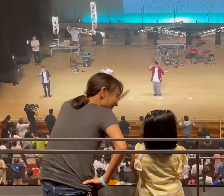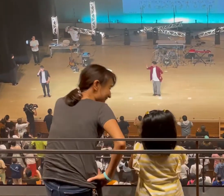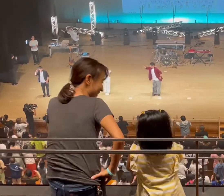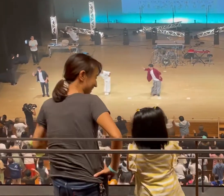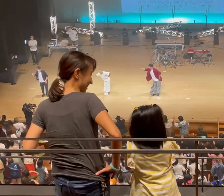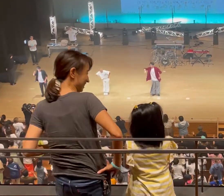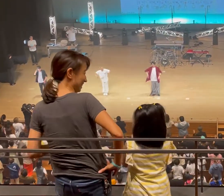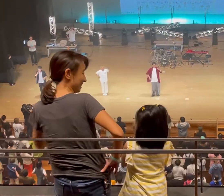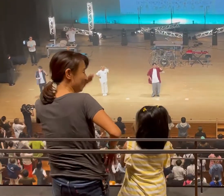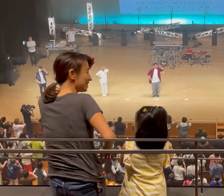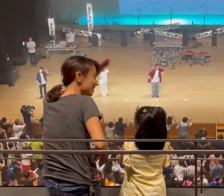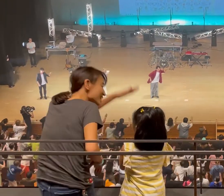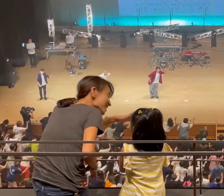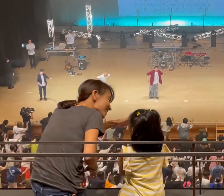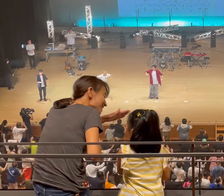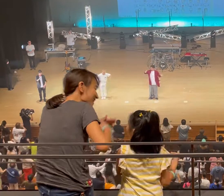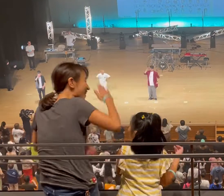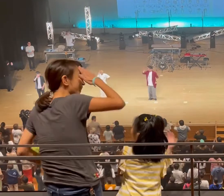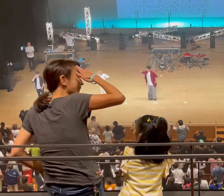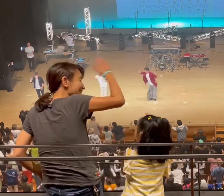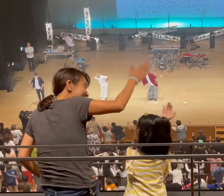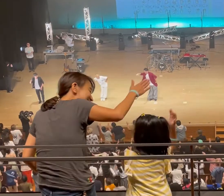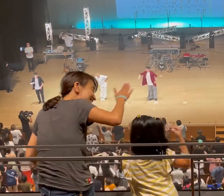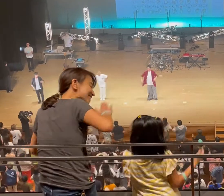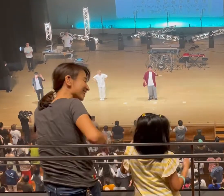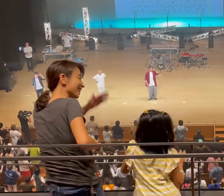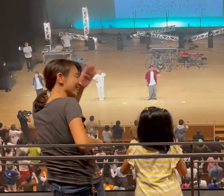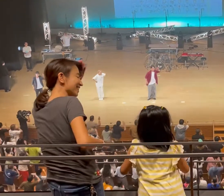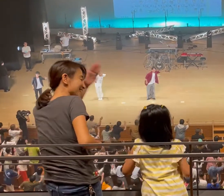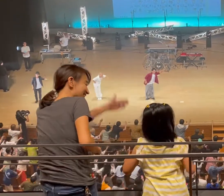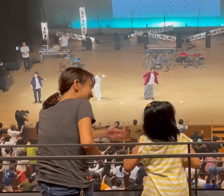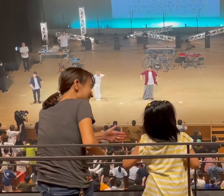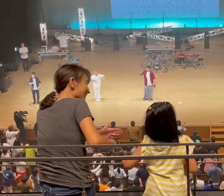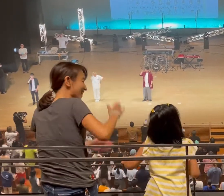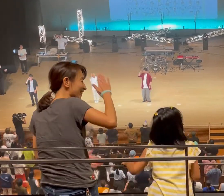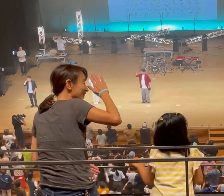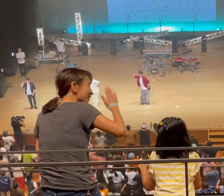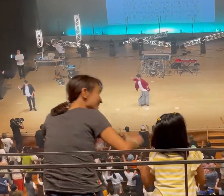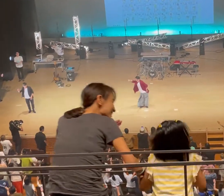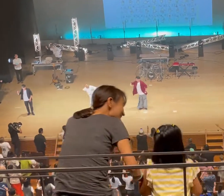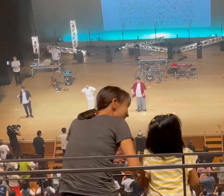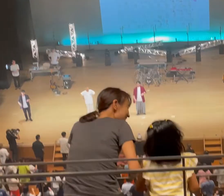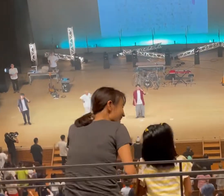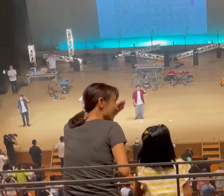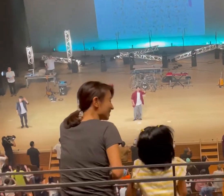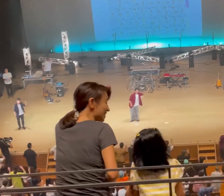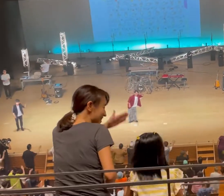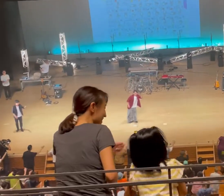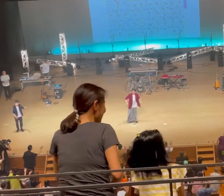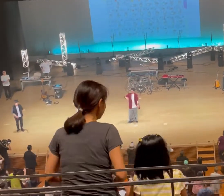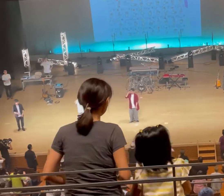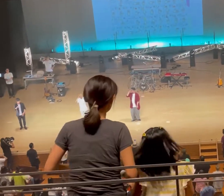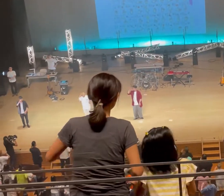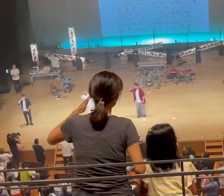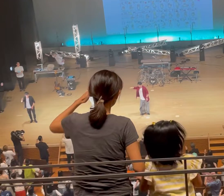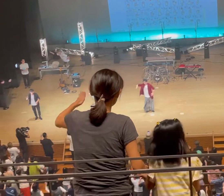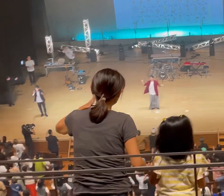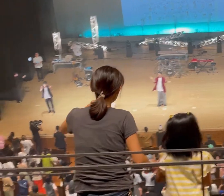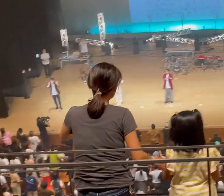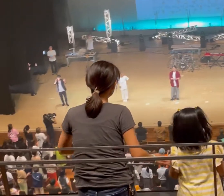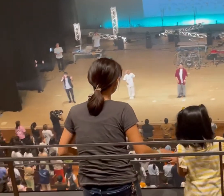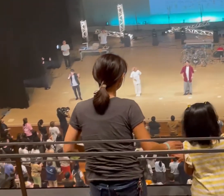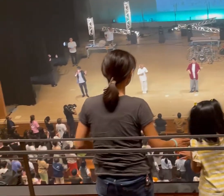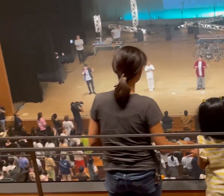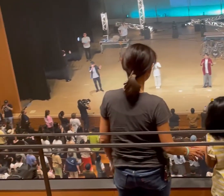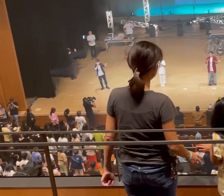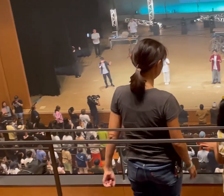おー、チース、おー、チース、おー、チース、おー、チース、おー、チース、おい、オッケーです。